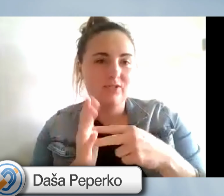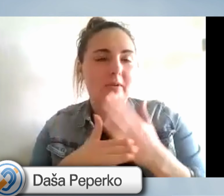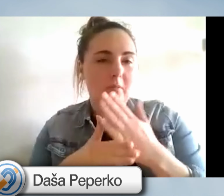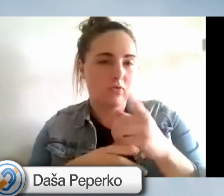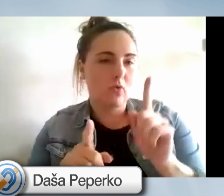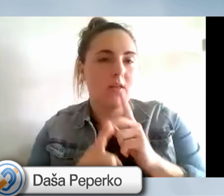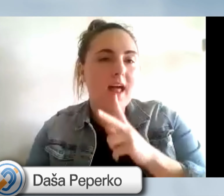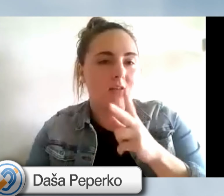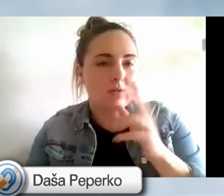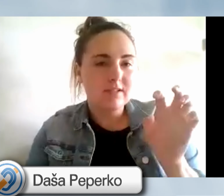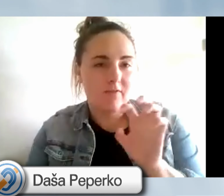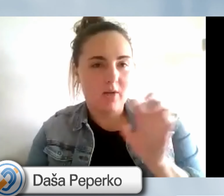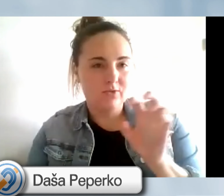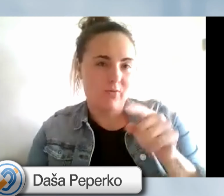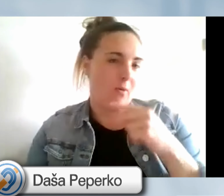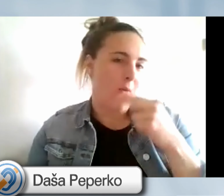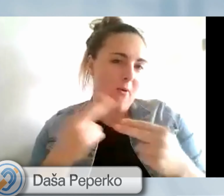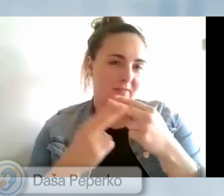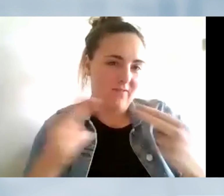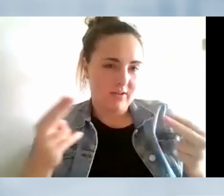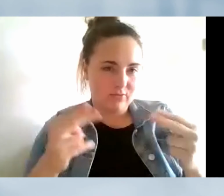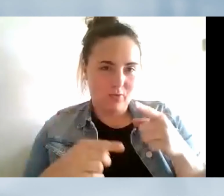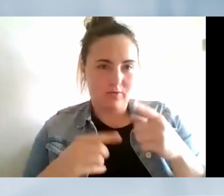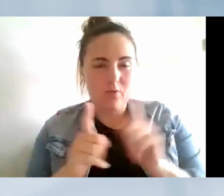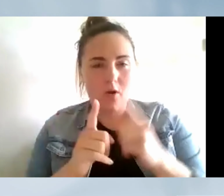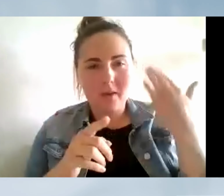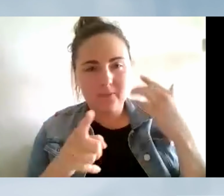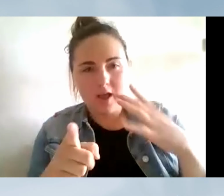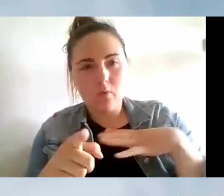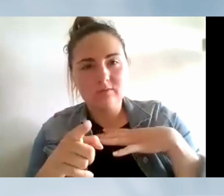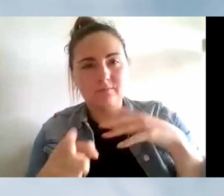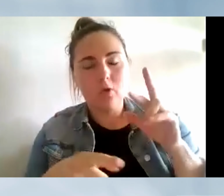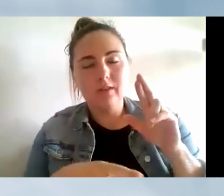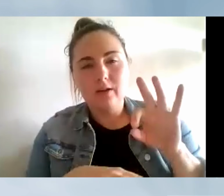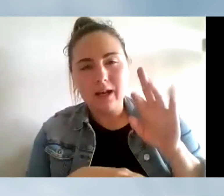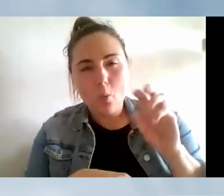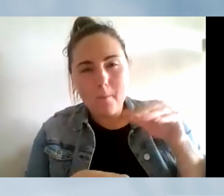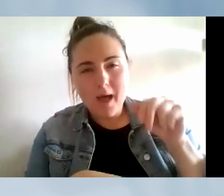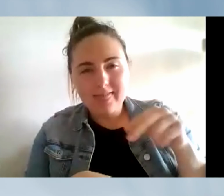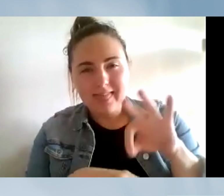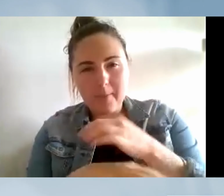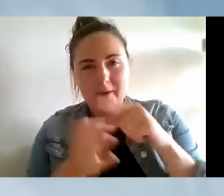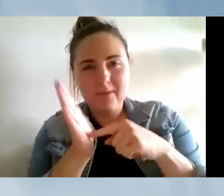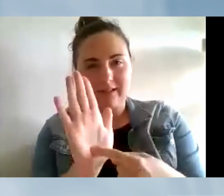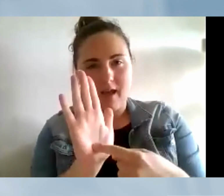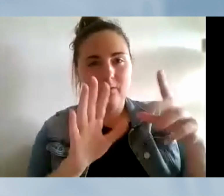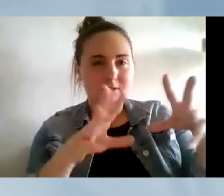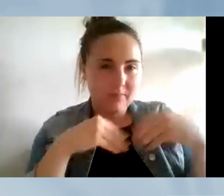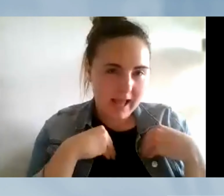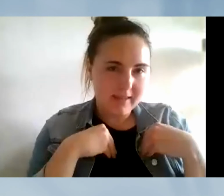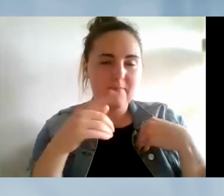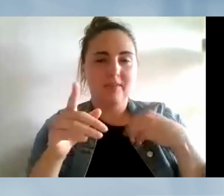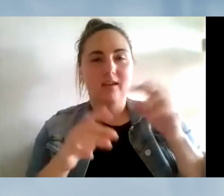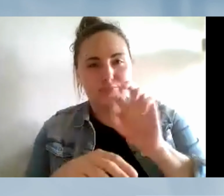Seveda, takoj sem iskala tehnične pripomočke, kot na primer obvezno elektronska varuška. Prej je že